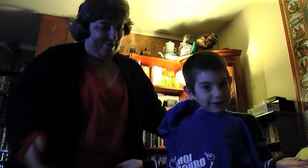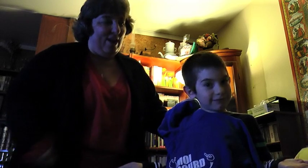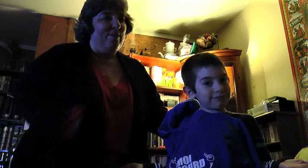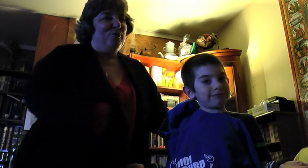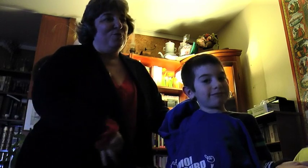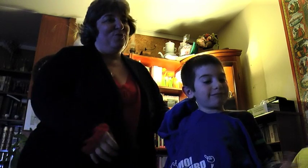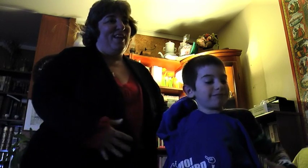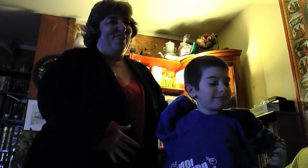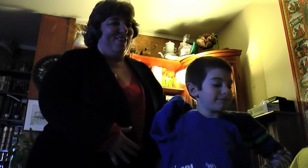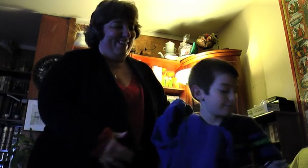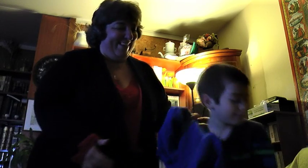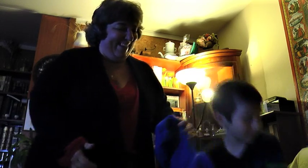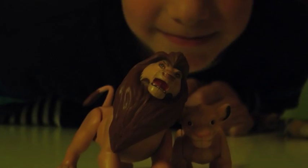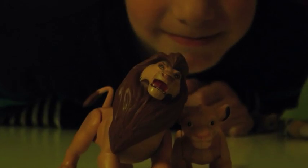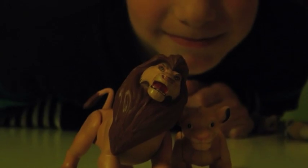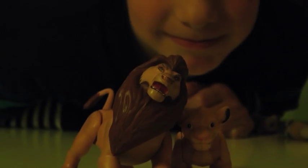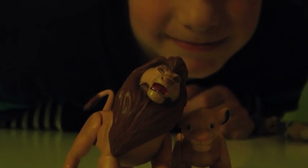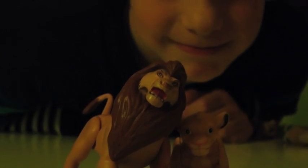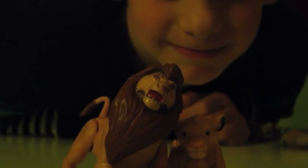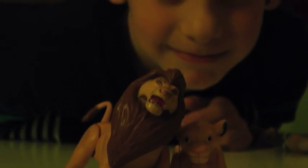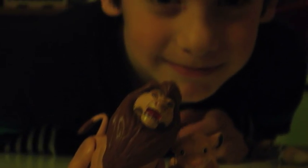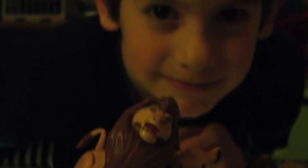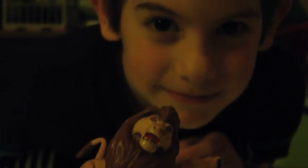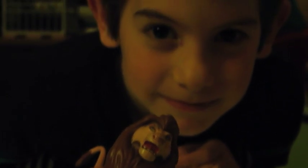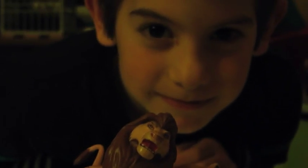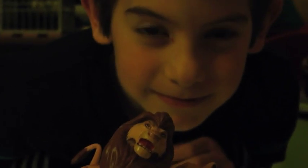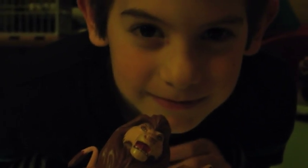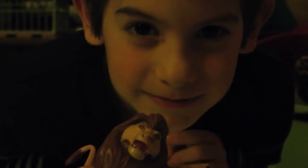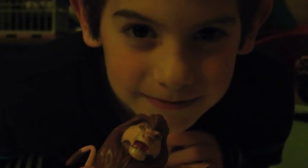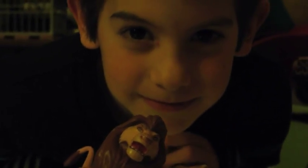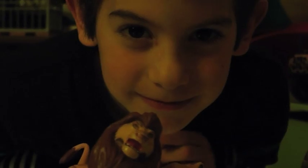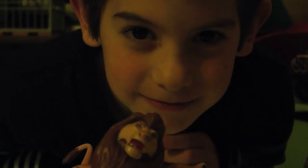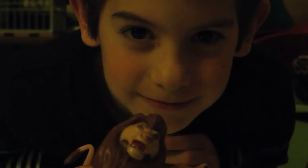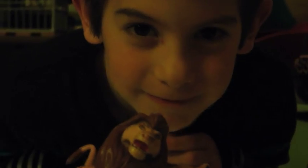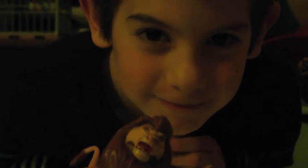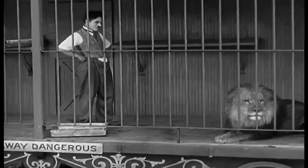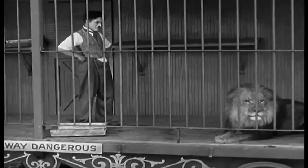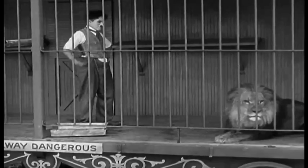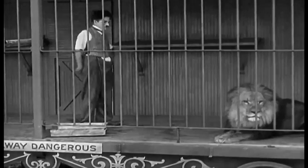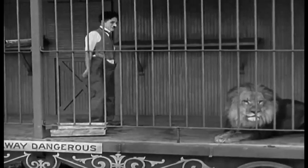Voilà, moi je suis sourd alors.